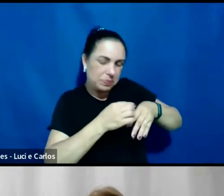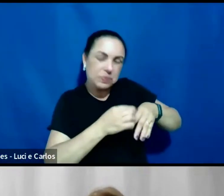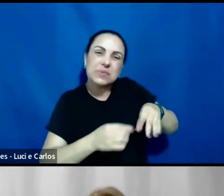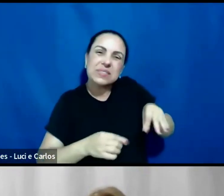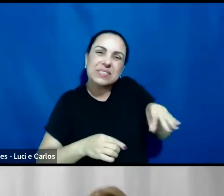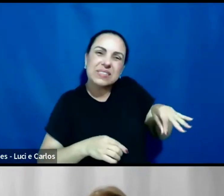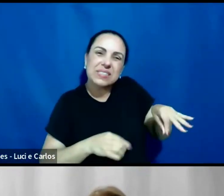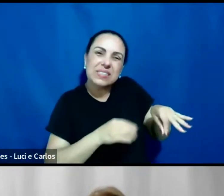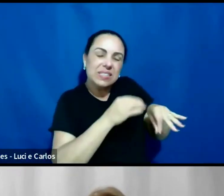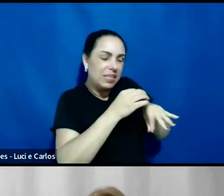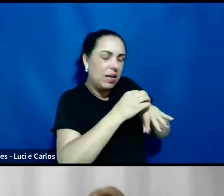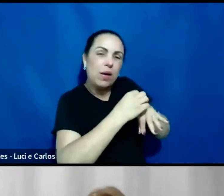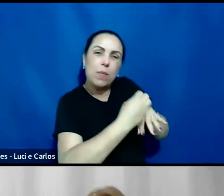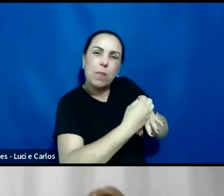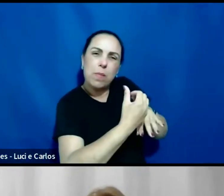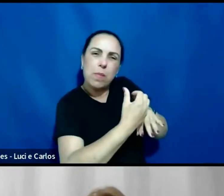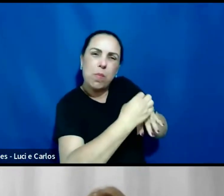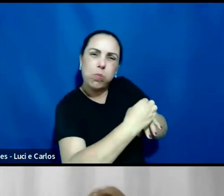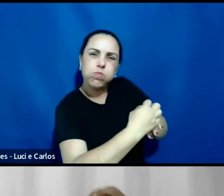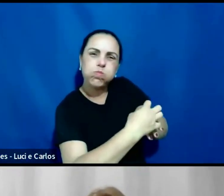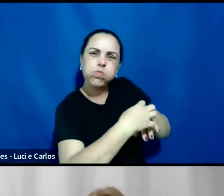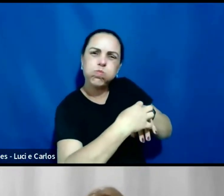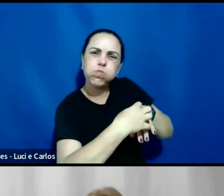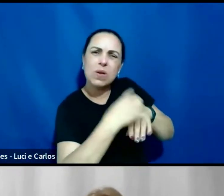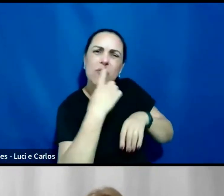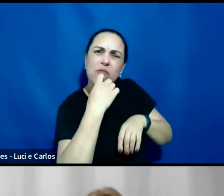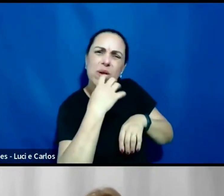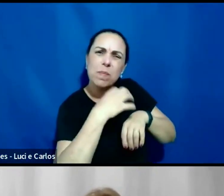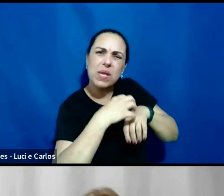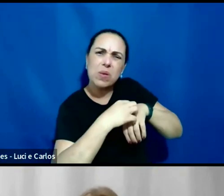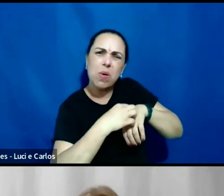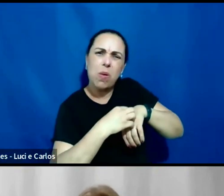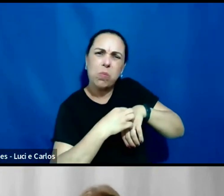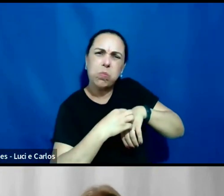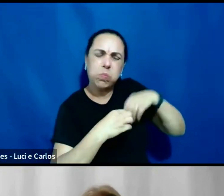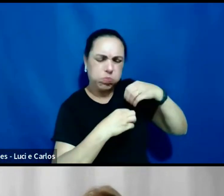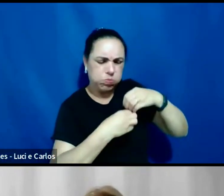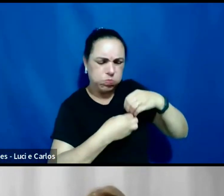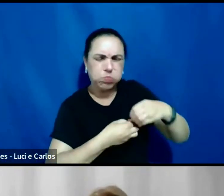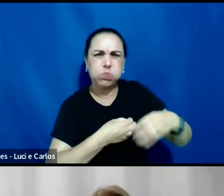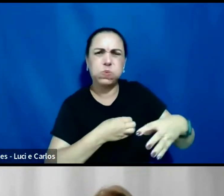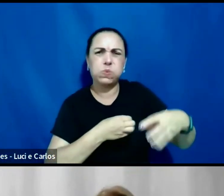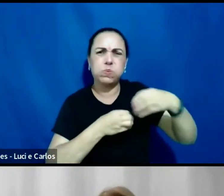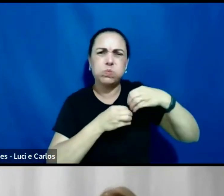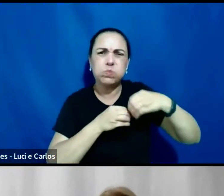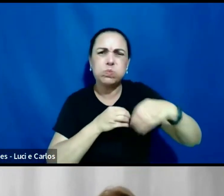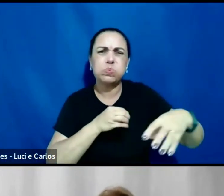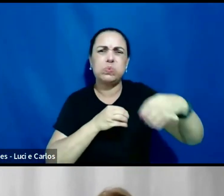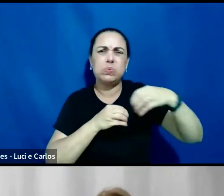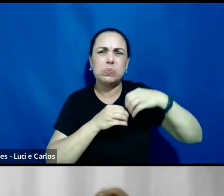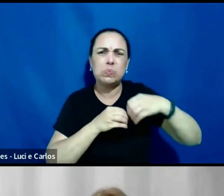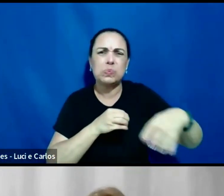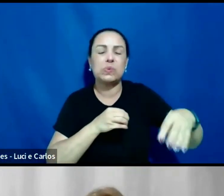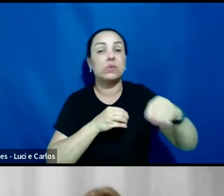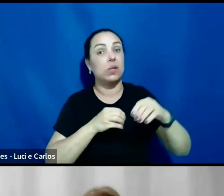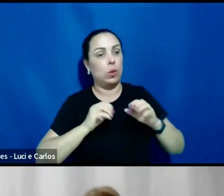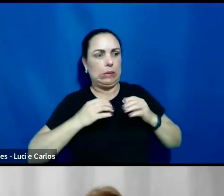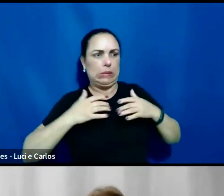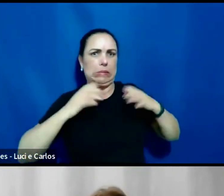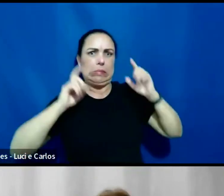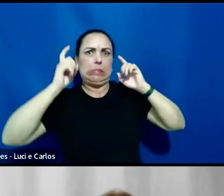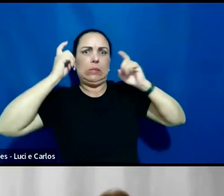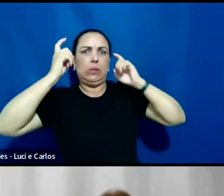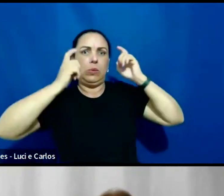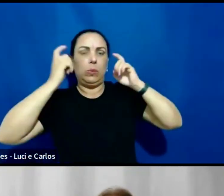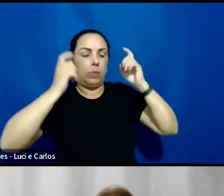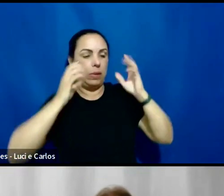trombose grande na época, e vazou assim vários dias, mas não precisei tomar antibiótico nem nada, só a água deu